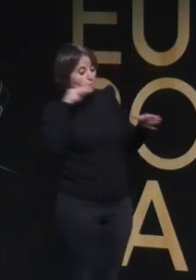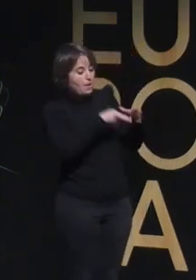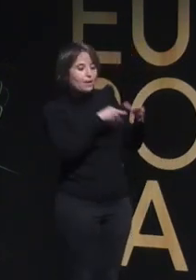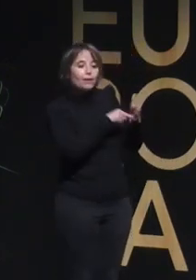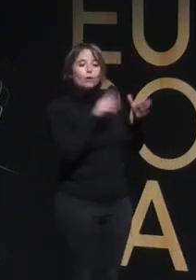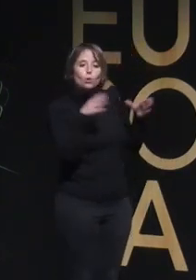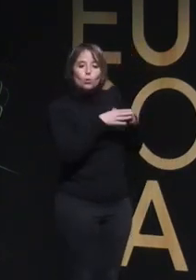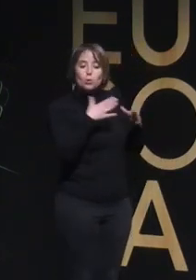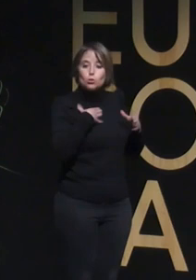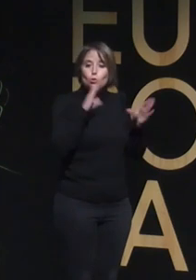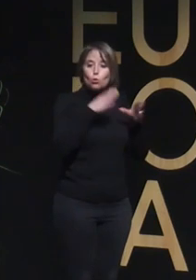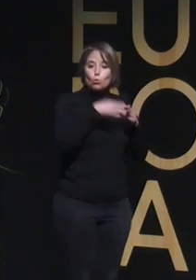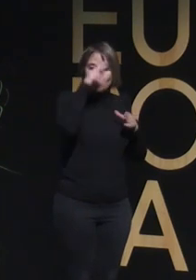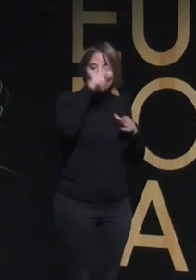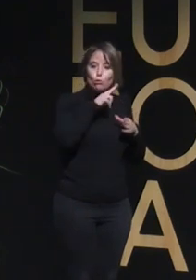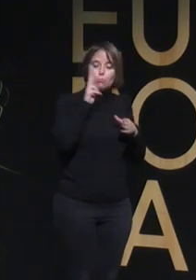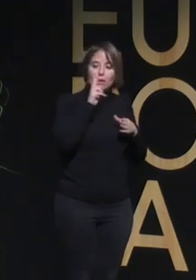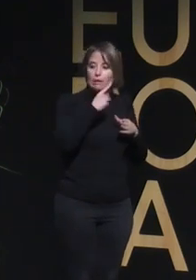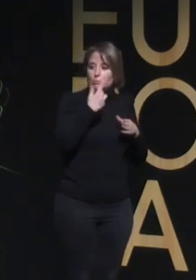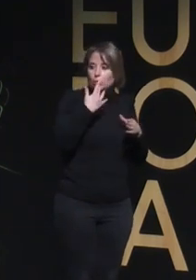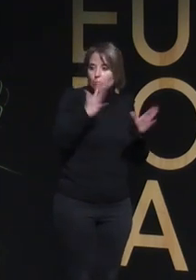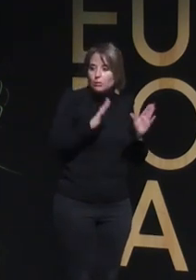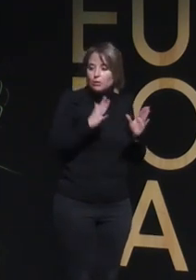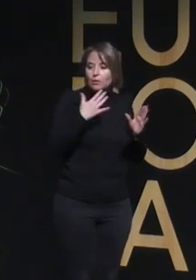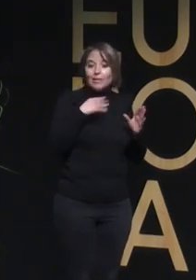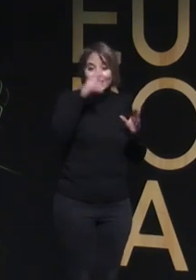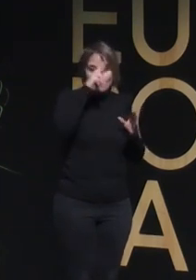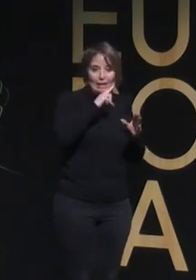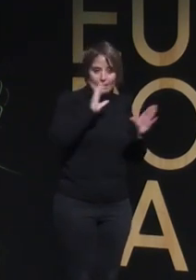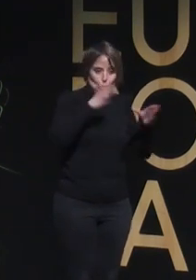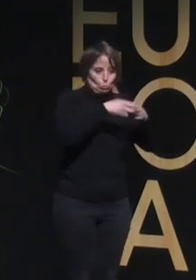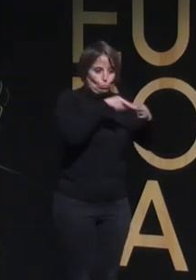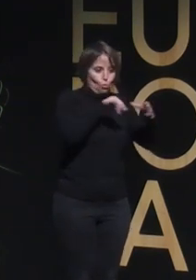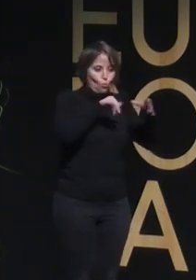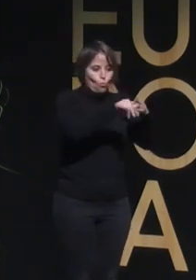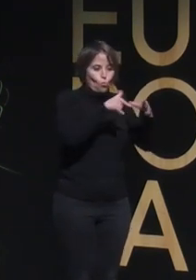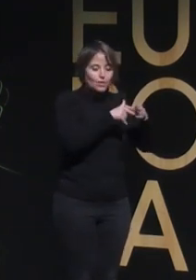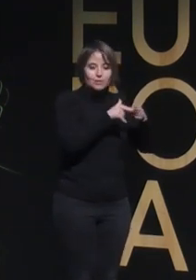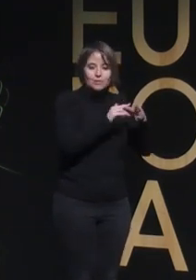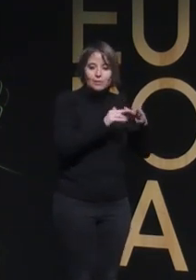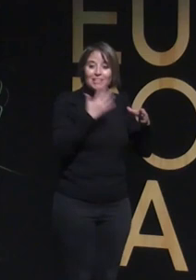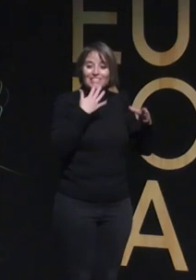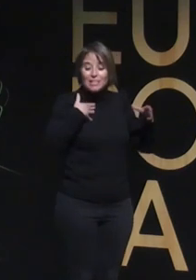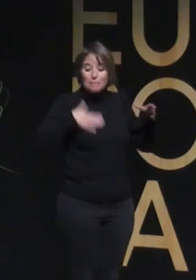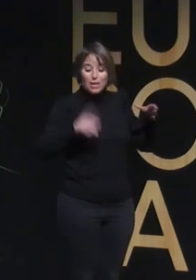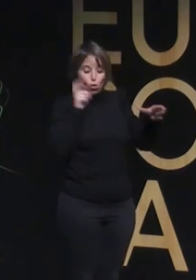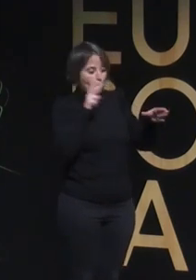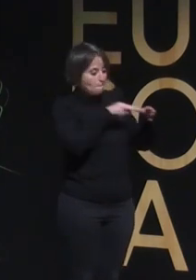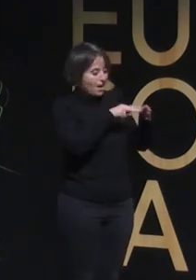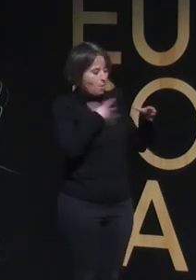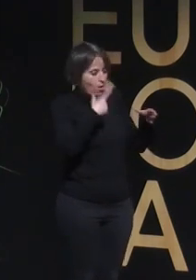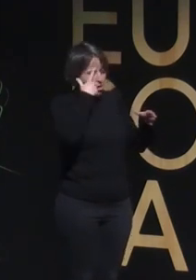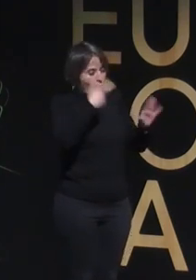y yo en el grupo de padres del colegio, mejor nos digo, el de padres, ¿eh? Mejor nos digo, porque si mi hijo entra o mi hija entra, igual se escandaliza